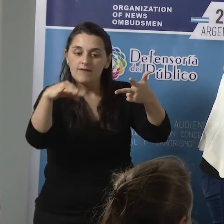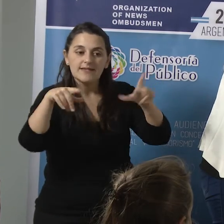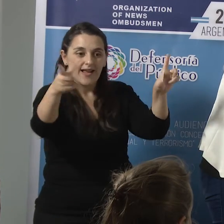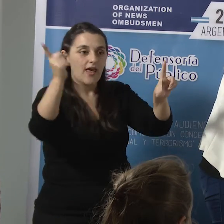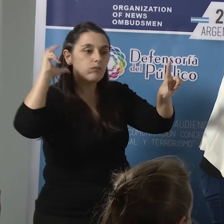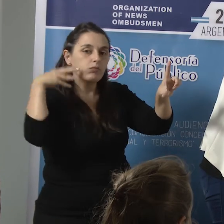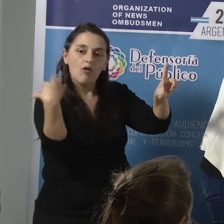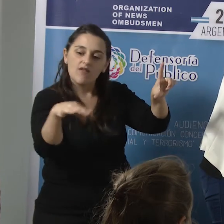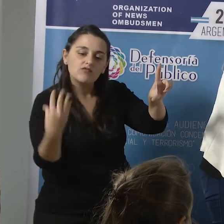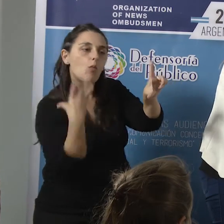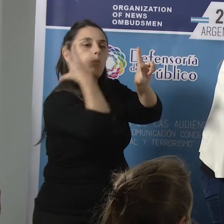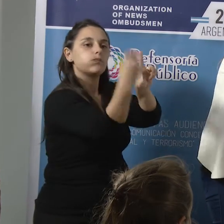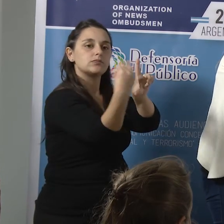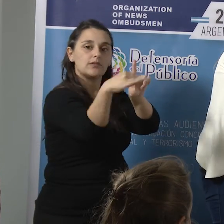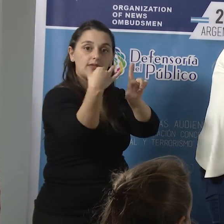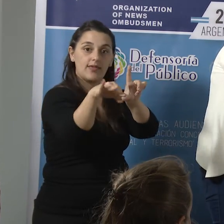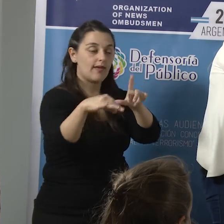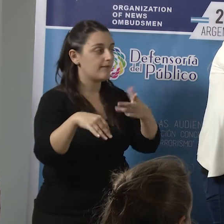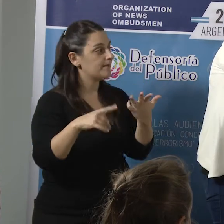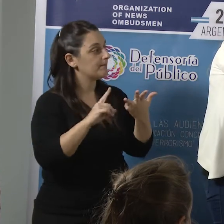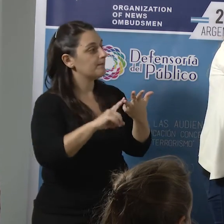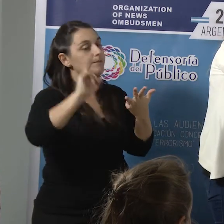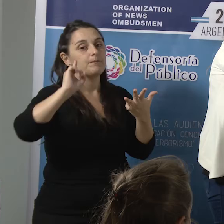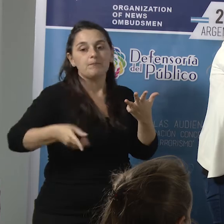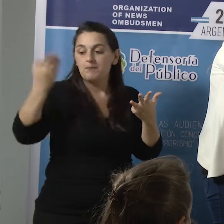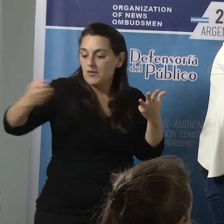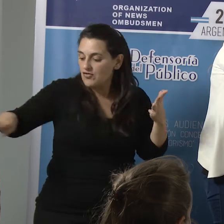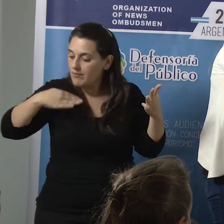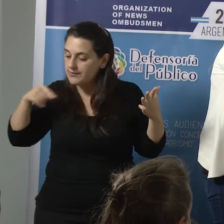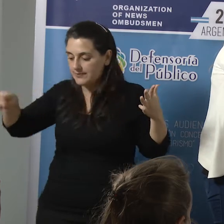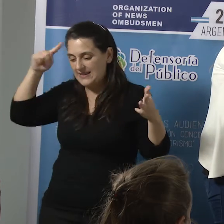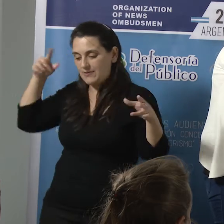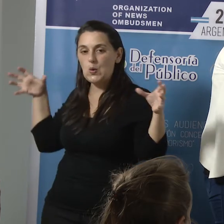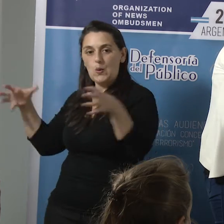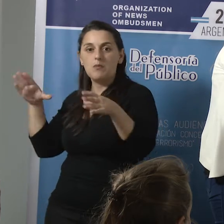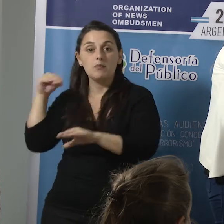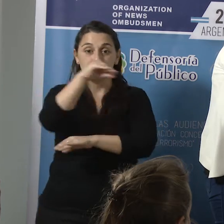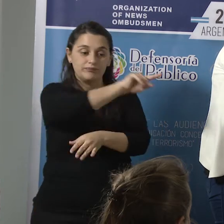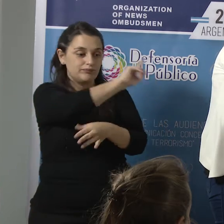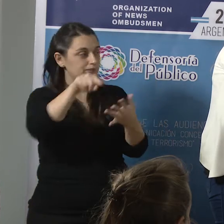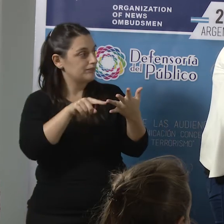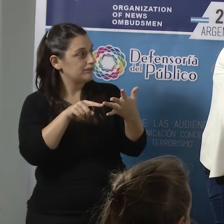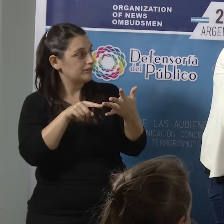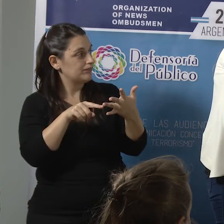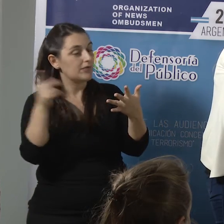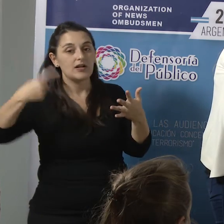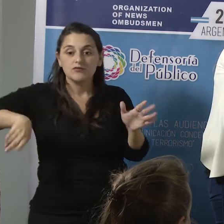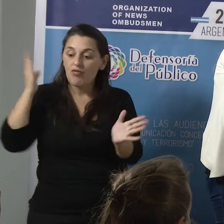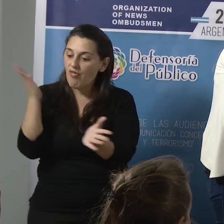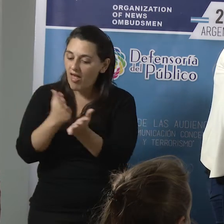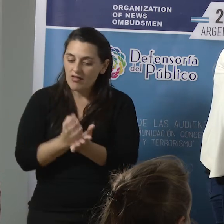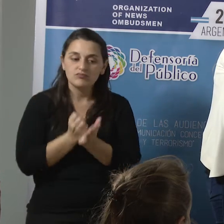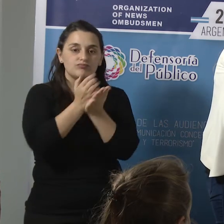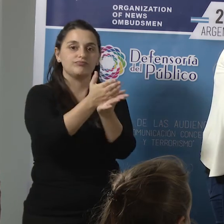algunos canales públicos y privadas, la apatía de los televidentes como masas críticas y participativas para ejercer el derecho a la